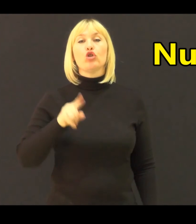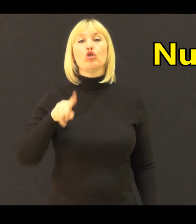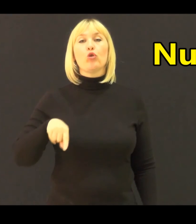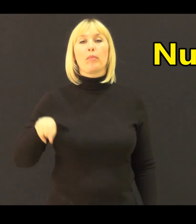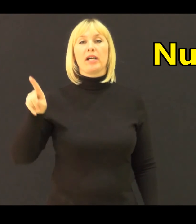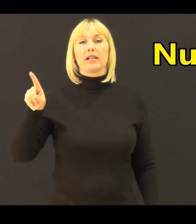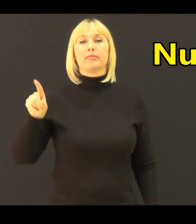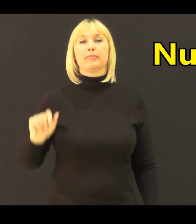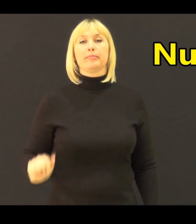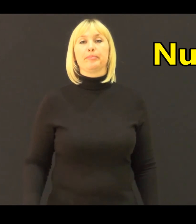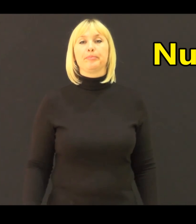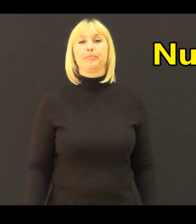Număr.